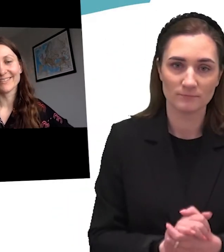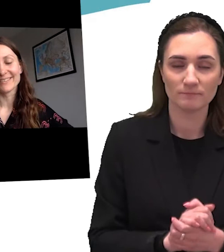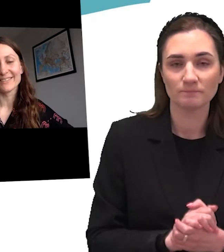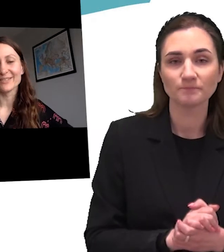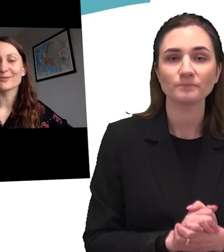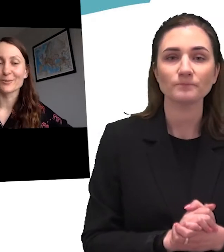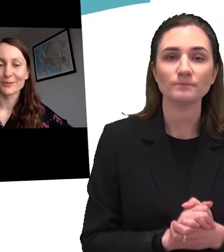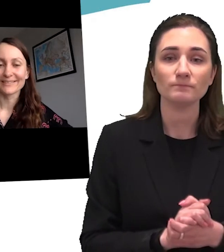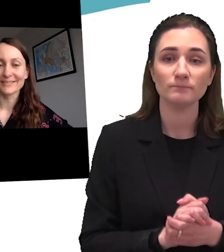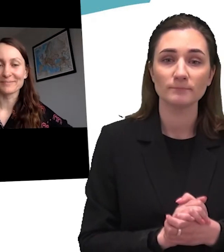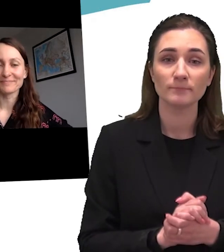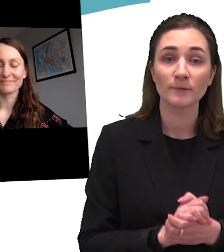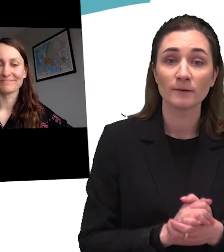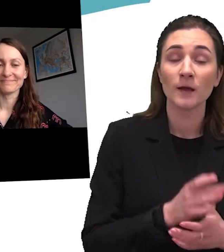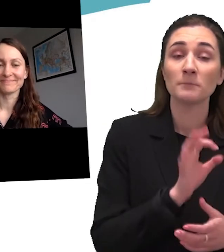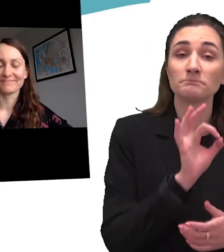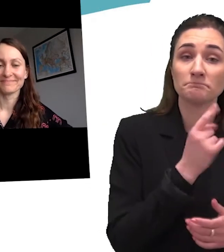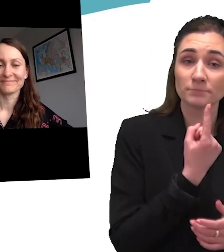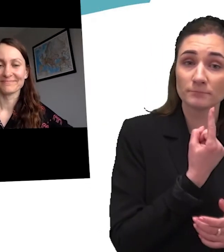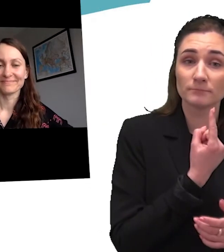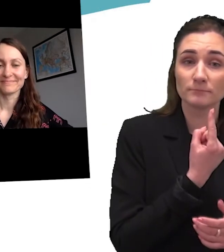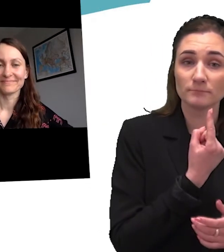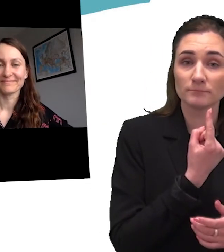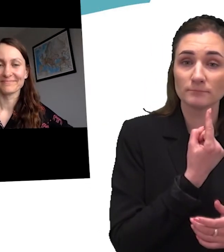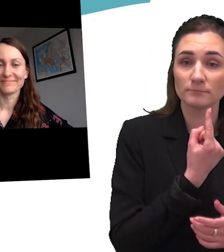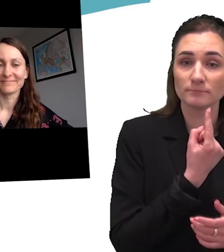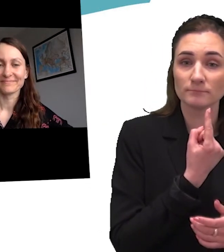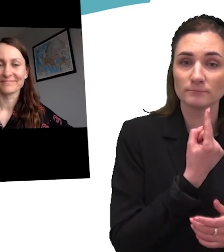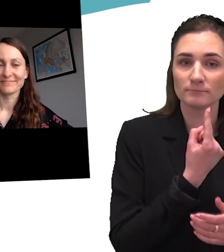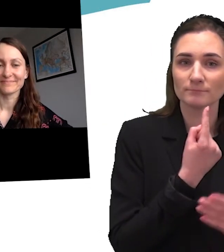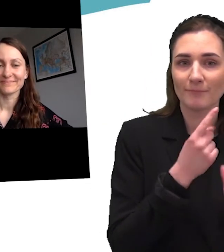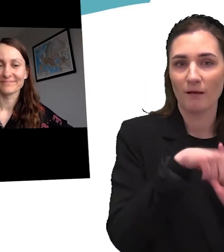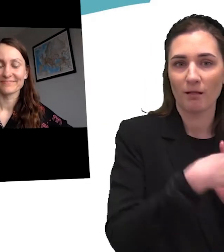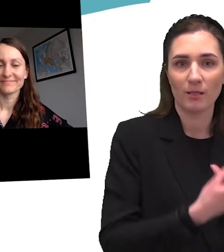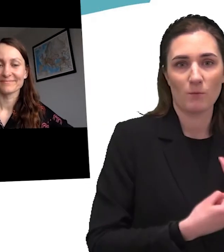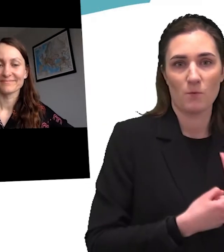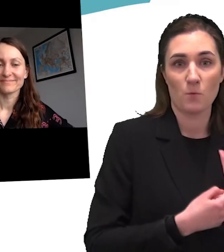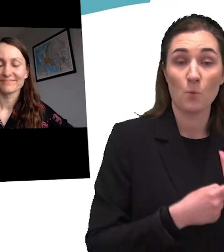vaikui įsiūlyti. Tai pirmiausia,